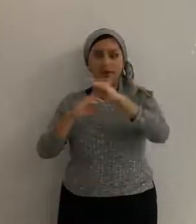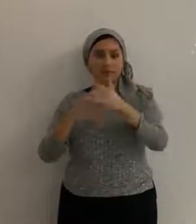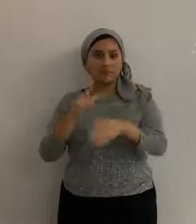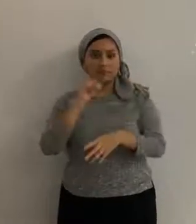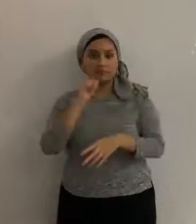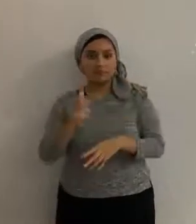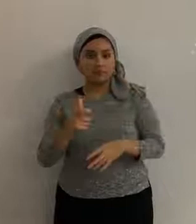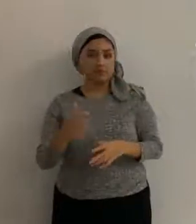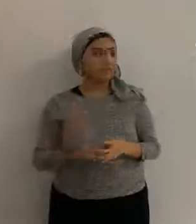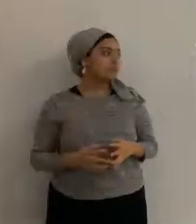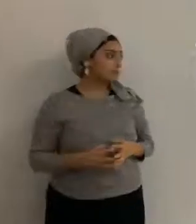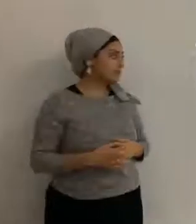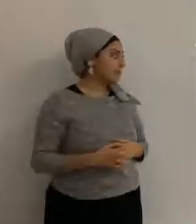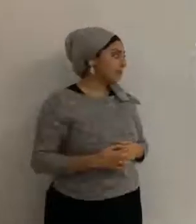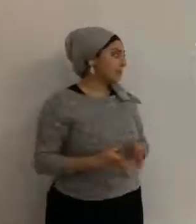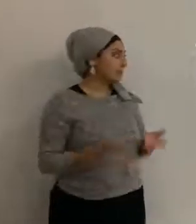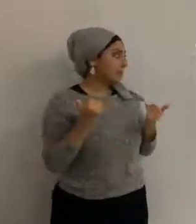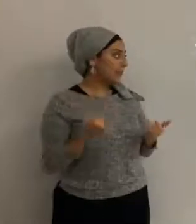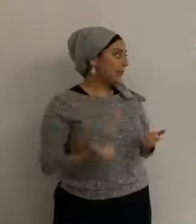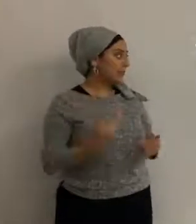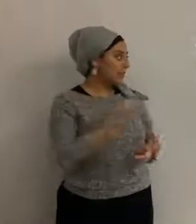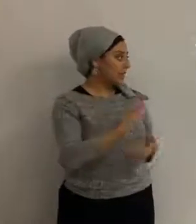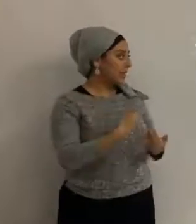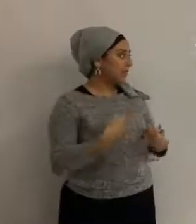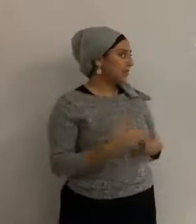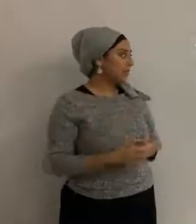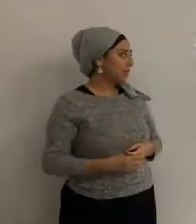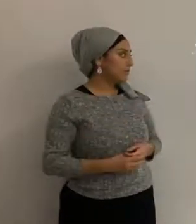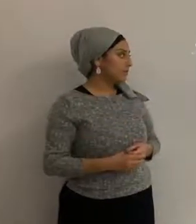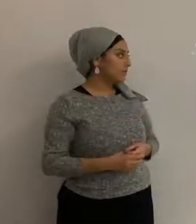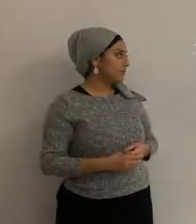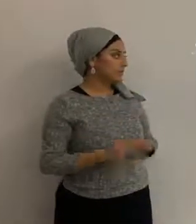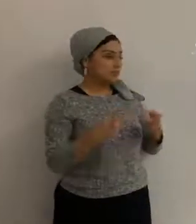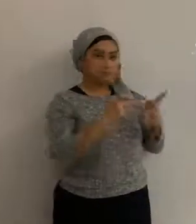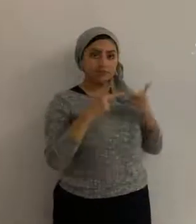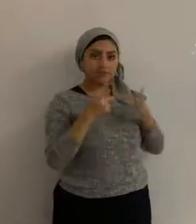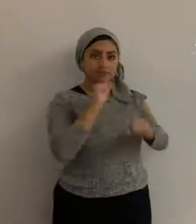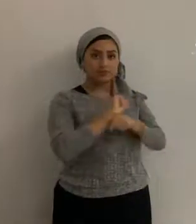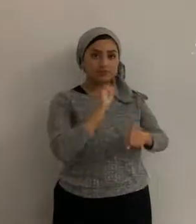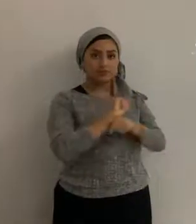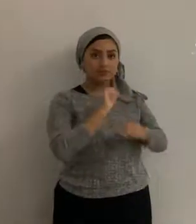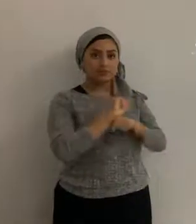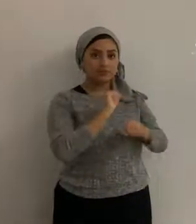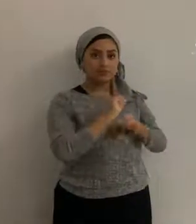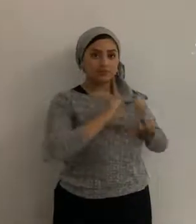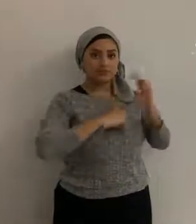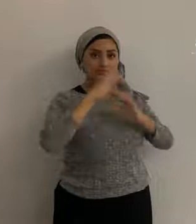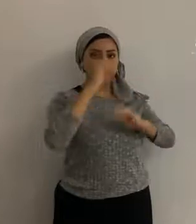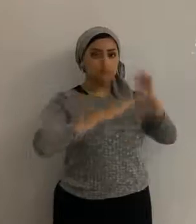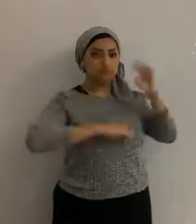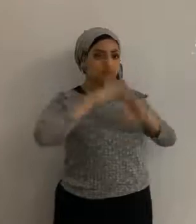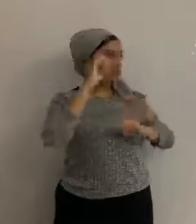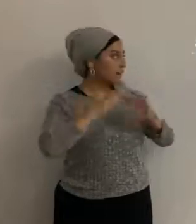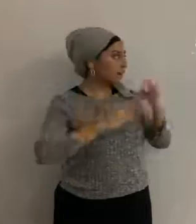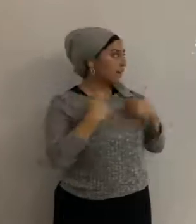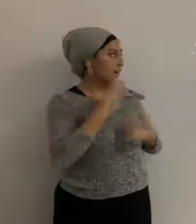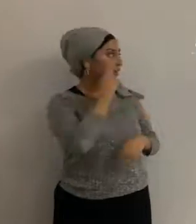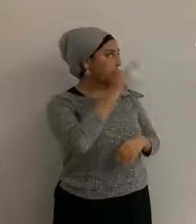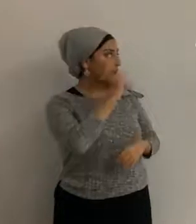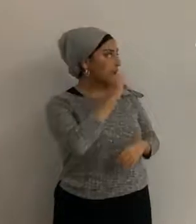ser. Ahora, este es un espacio adyacente a la construcción. Vemos hasta el fondo el cótel, ¿de acuerdo? Y